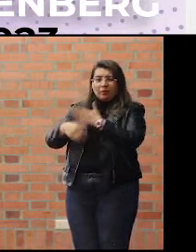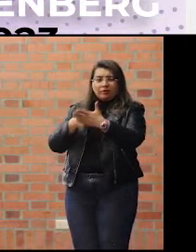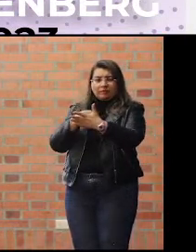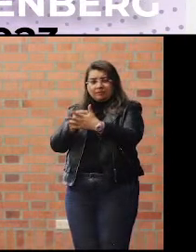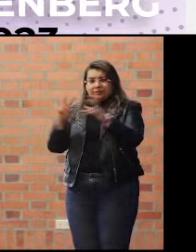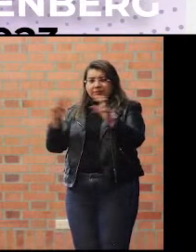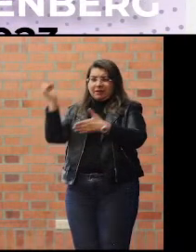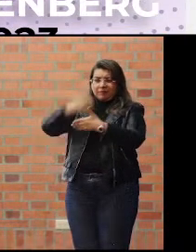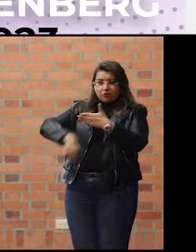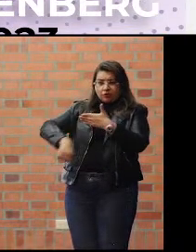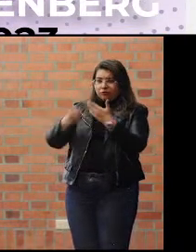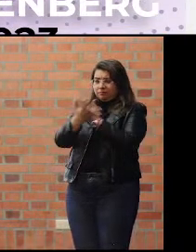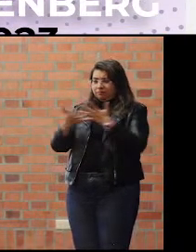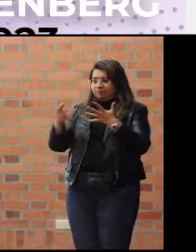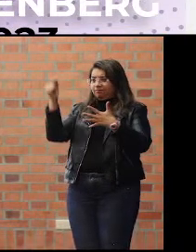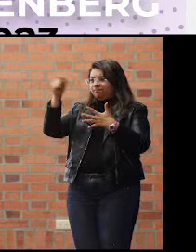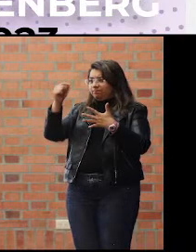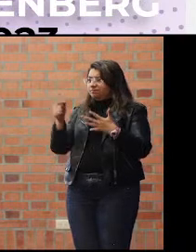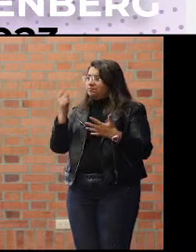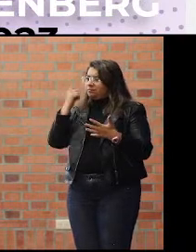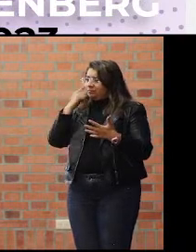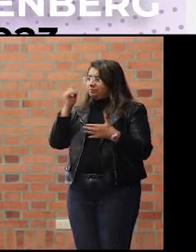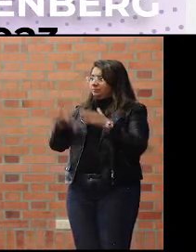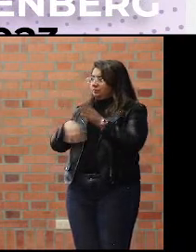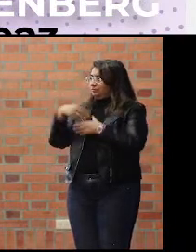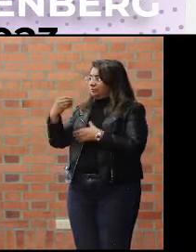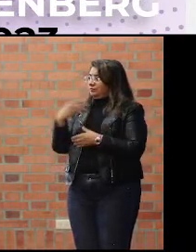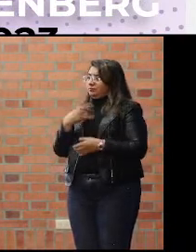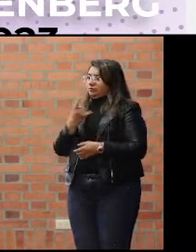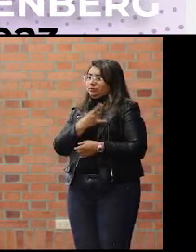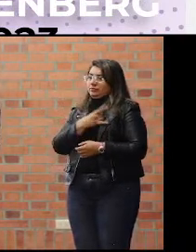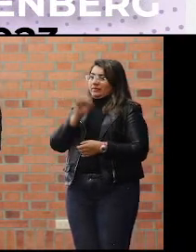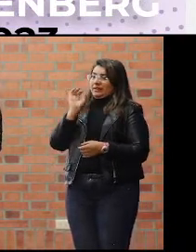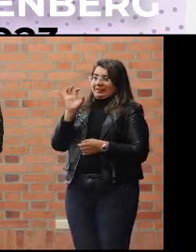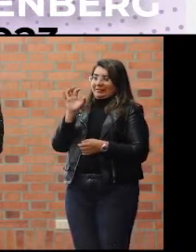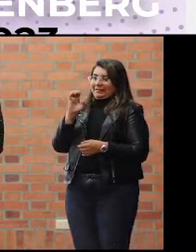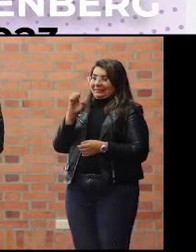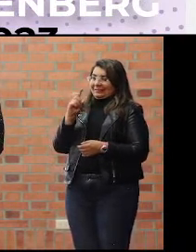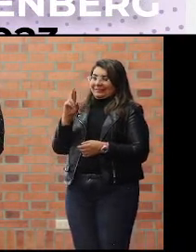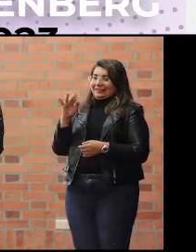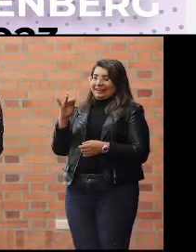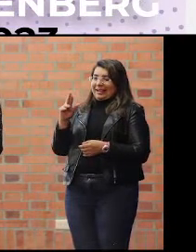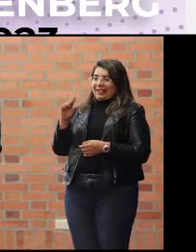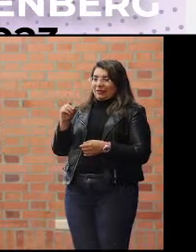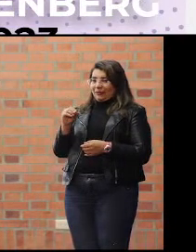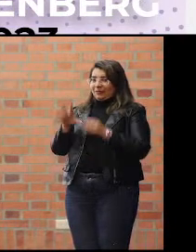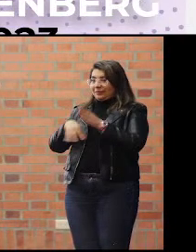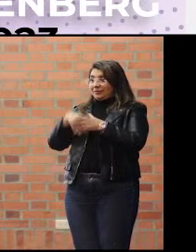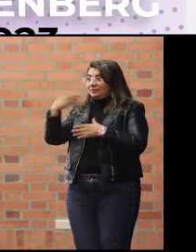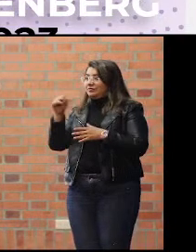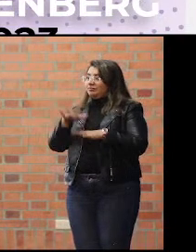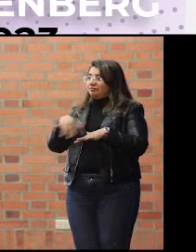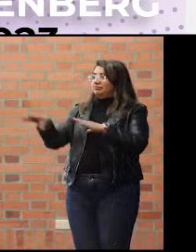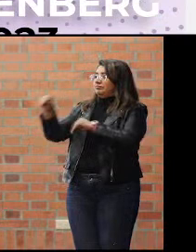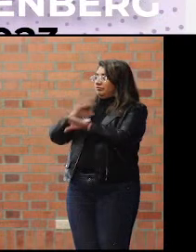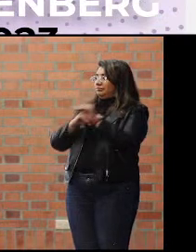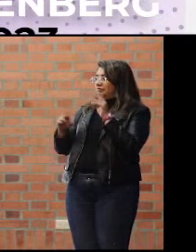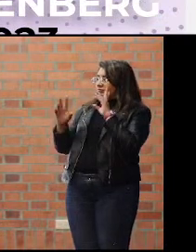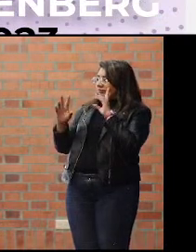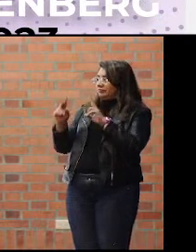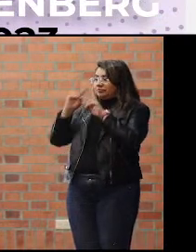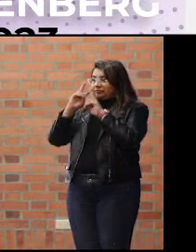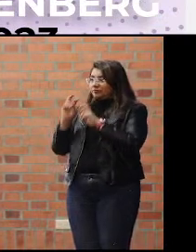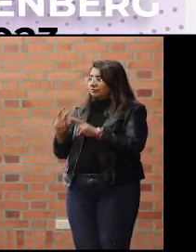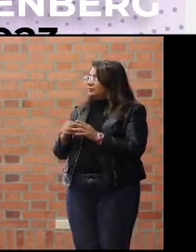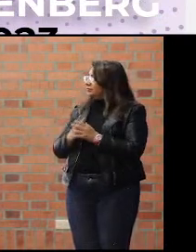Mara la del externado como podemos llamarle y todas sabemos de que estamos hablando cuando decimos la investigación del